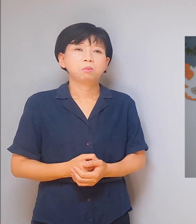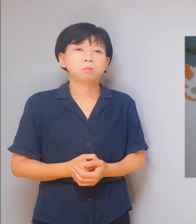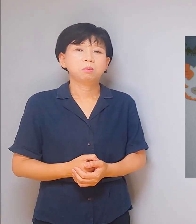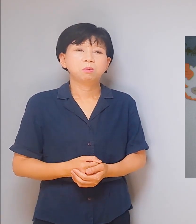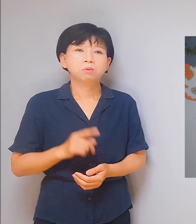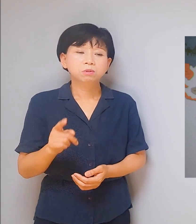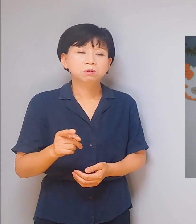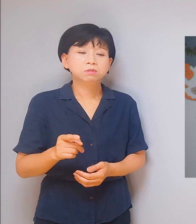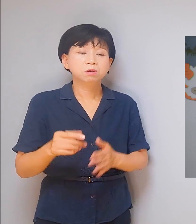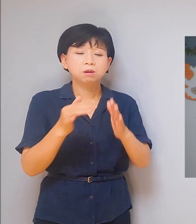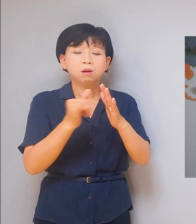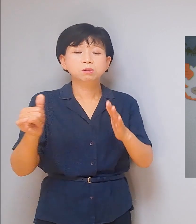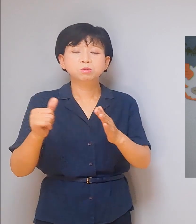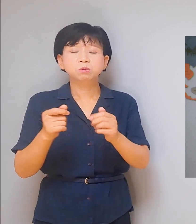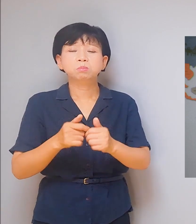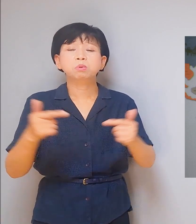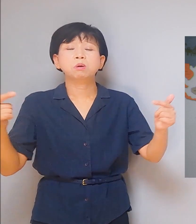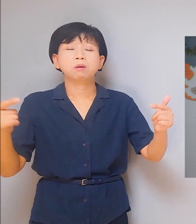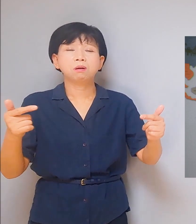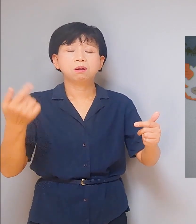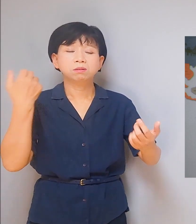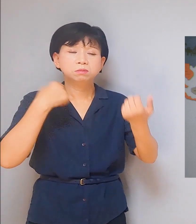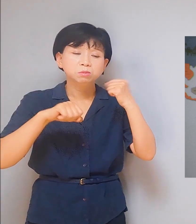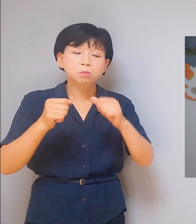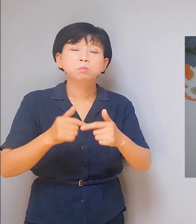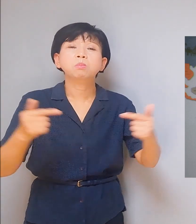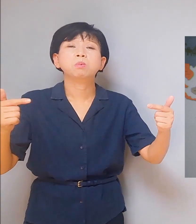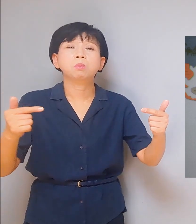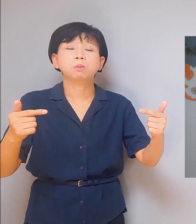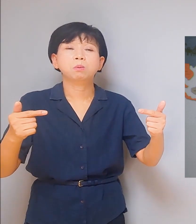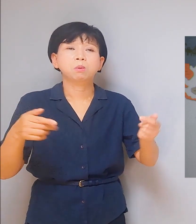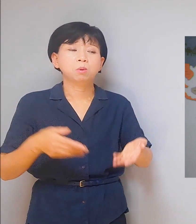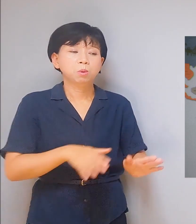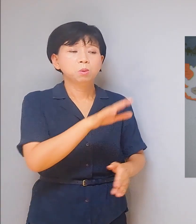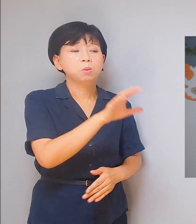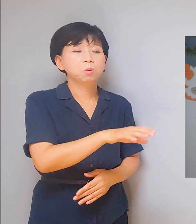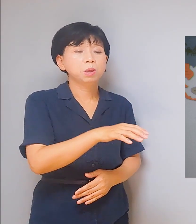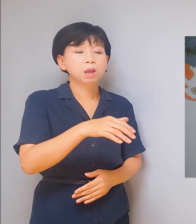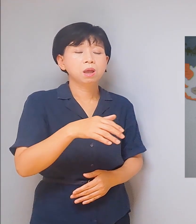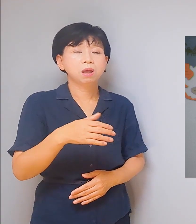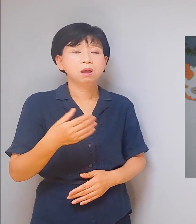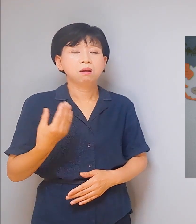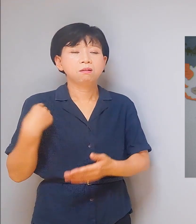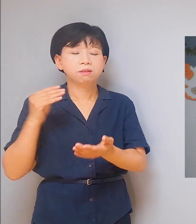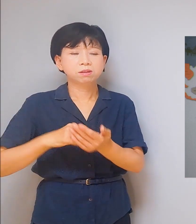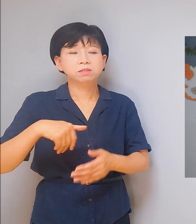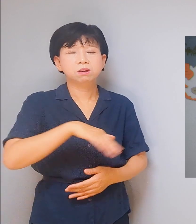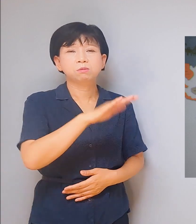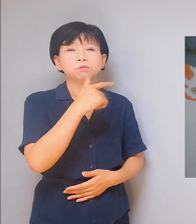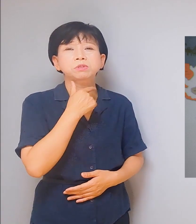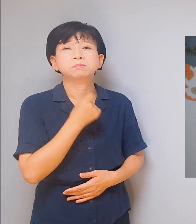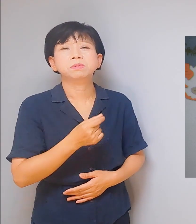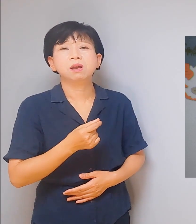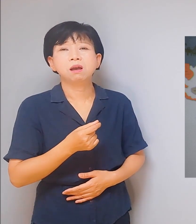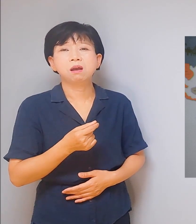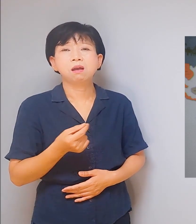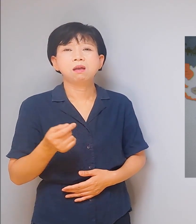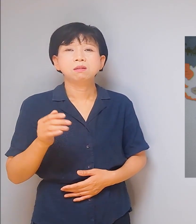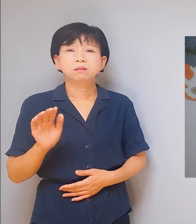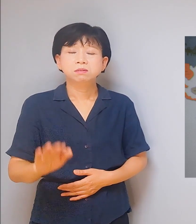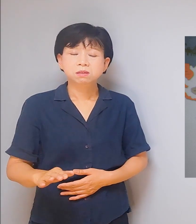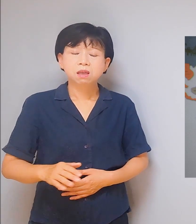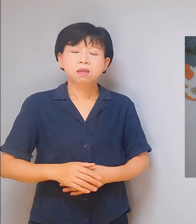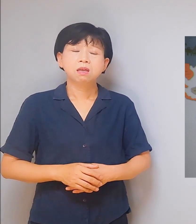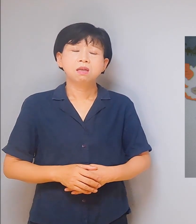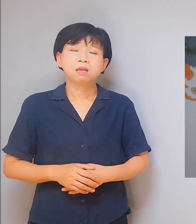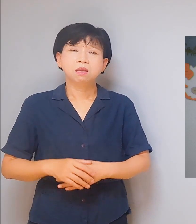그래서 대가족과 이 가축들을 이끌고 이제 고향으로 돌아가야 되겠다 생각하게 됩니다. 근데 고향으로 돌아가는데